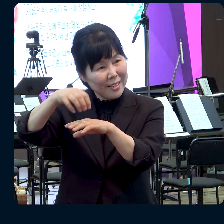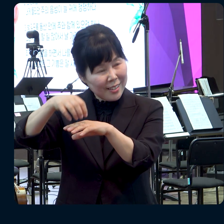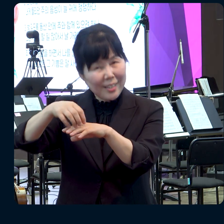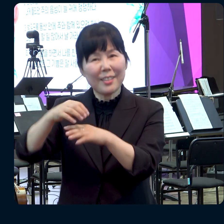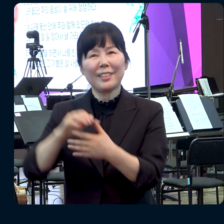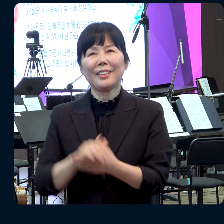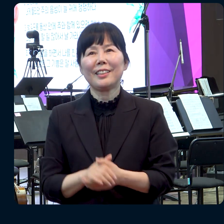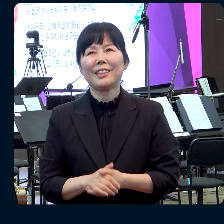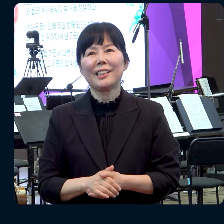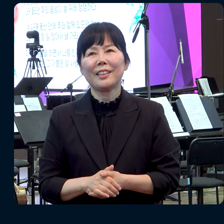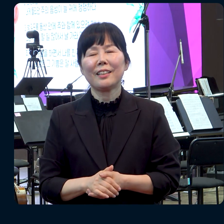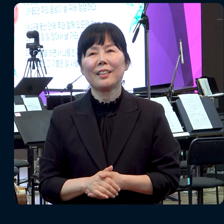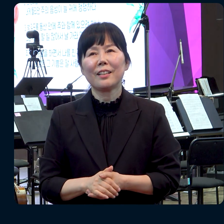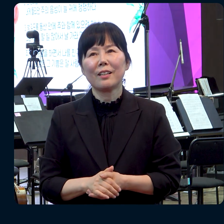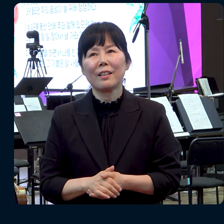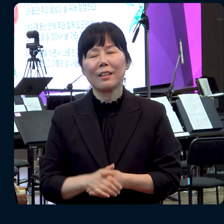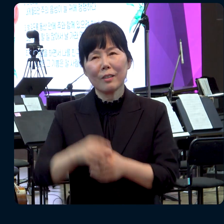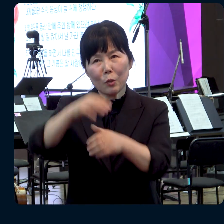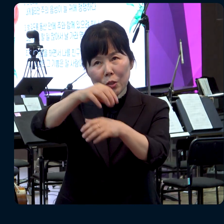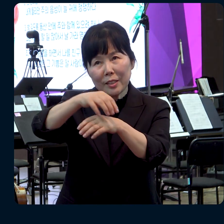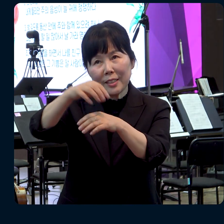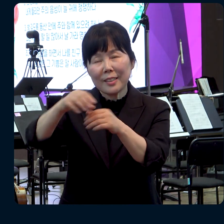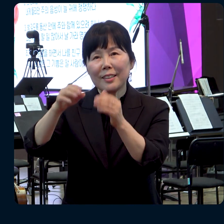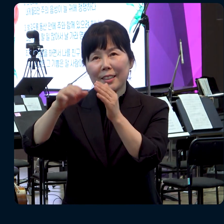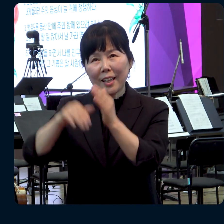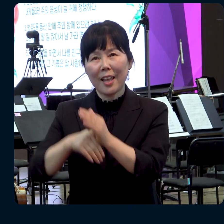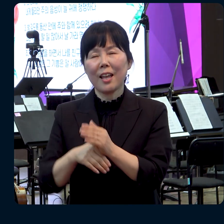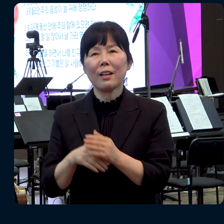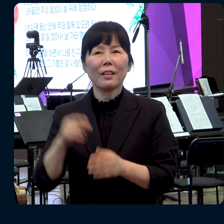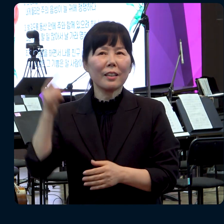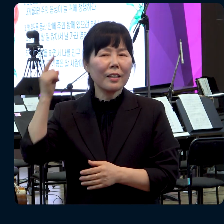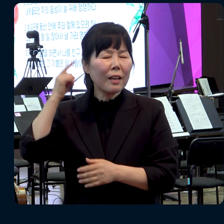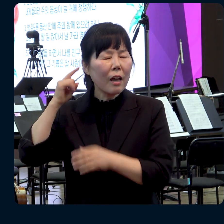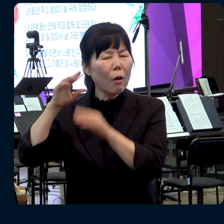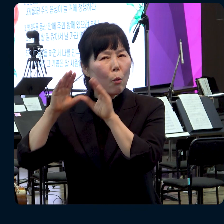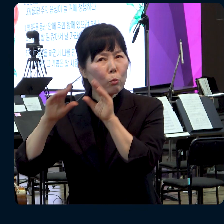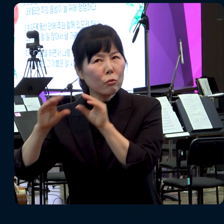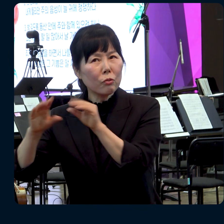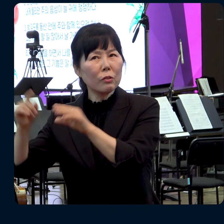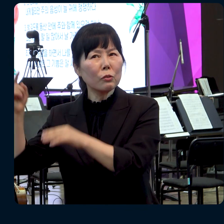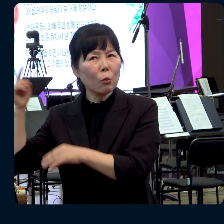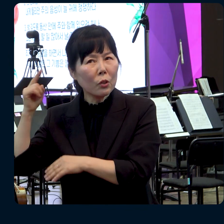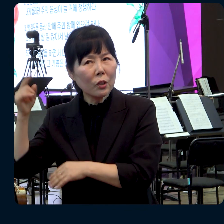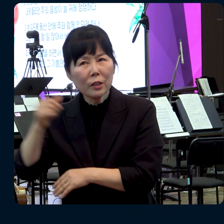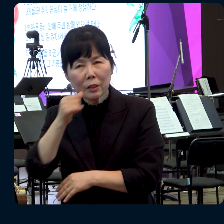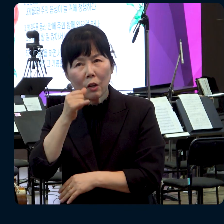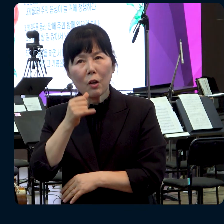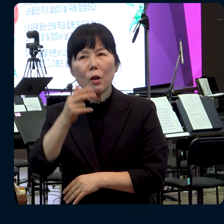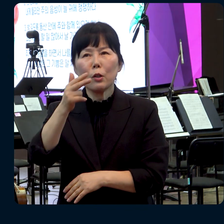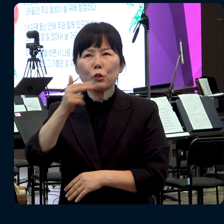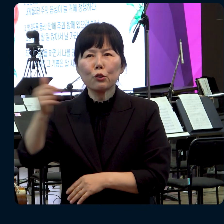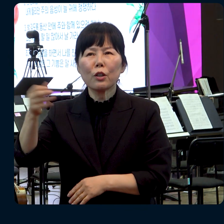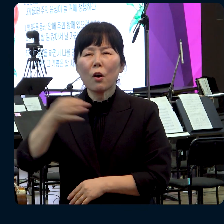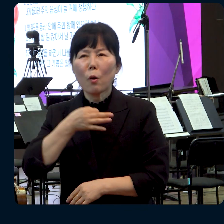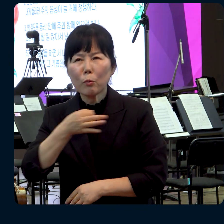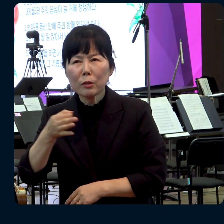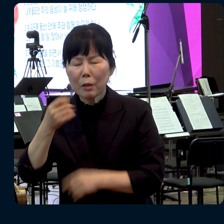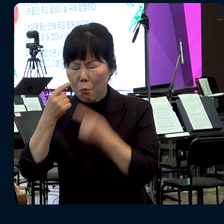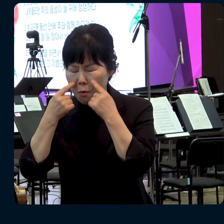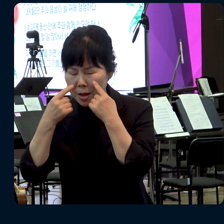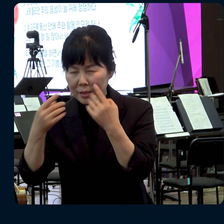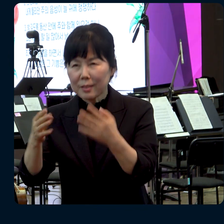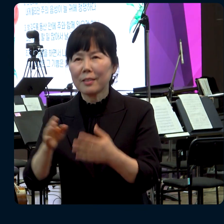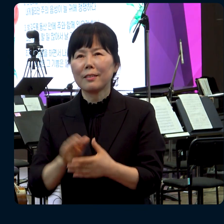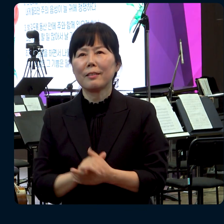저장미꽃 위에 이슬, 아직 맺혀있는 그때에 귀에 은은히 소리 들리니 주 음성